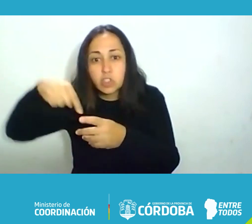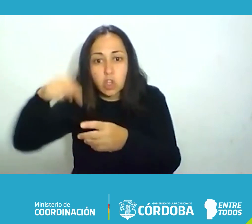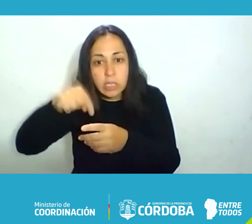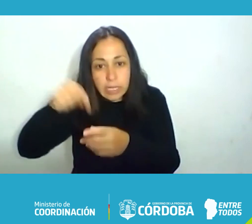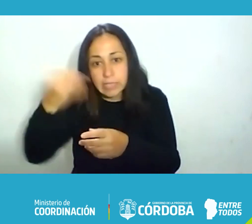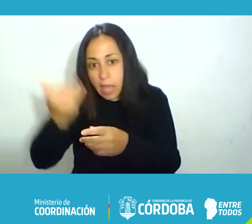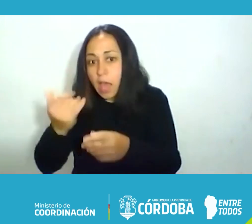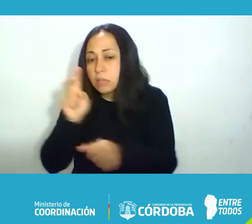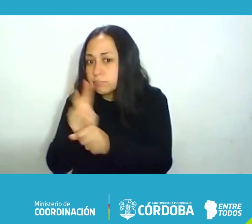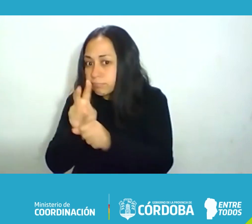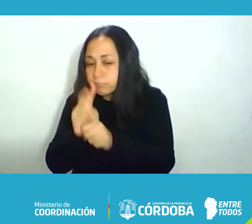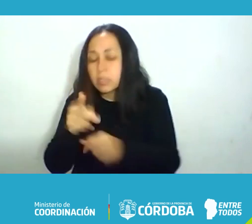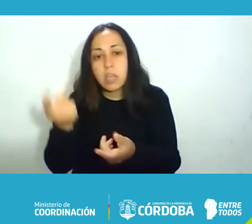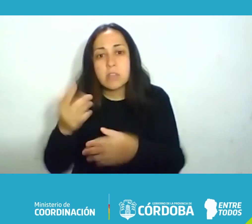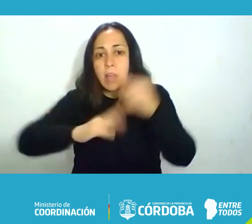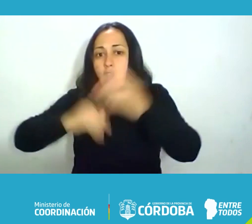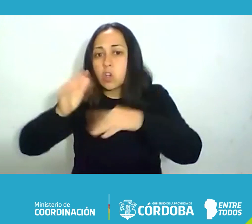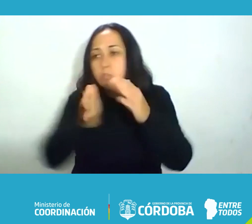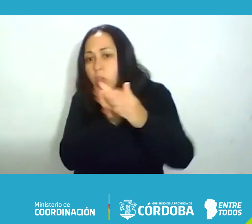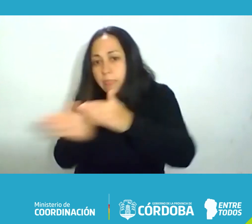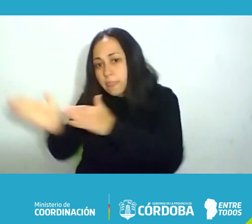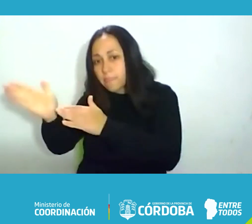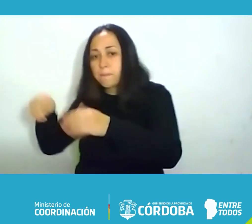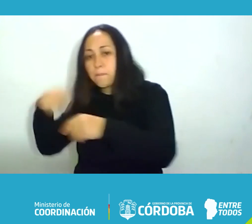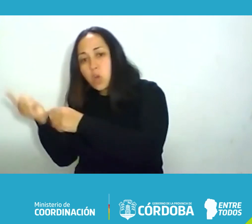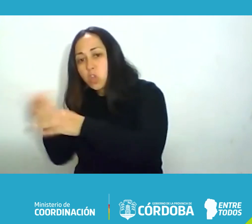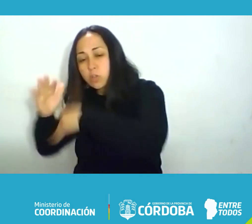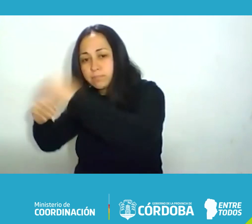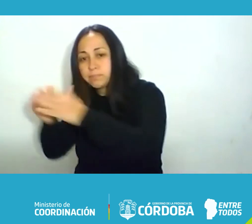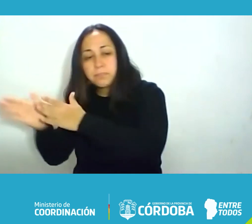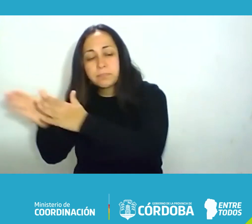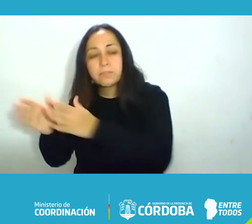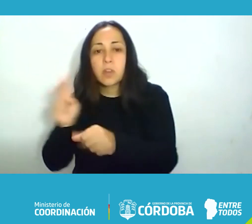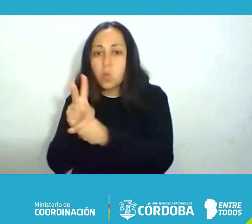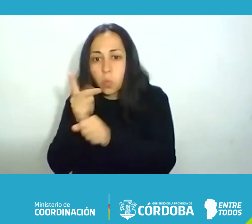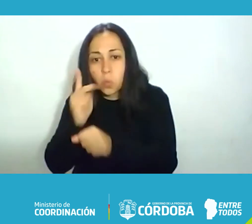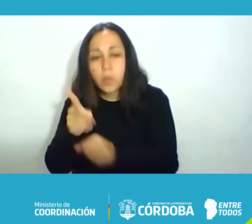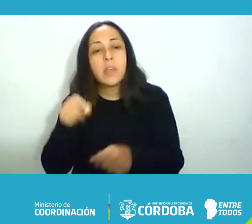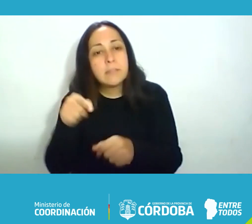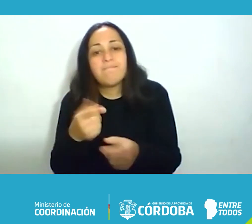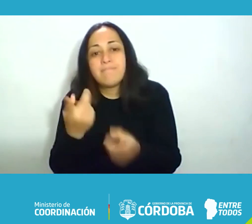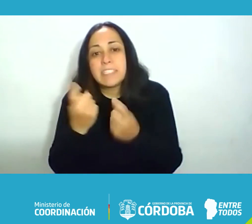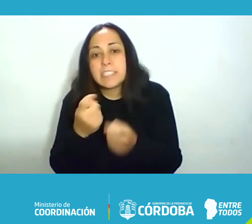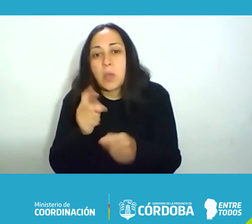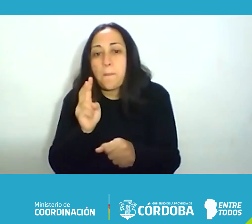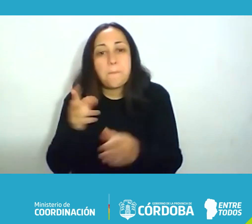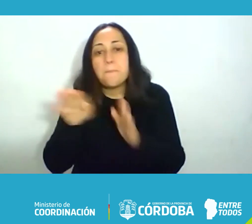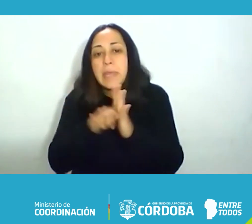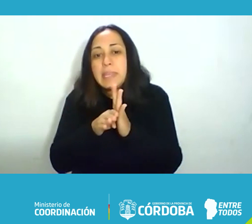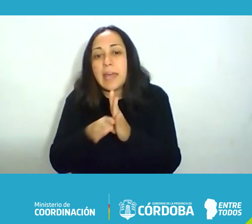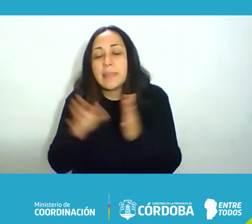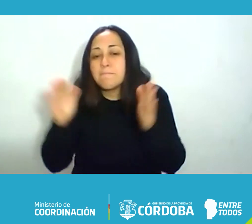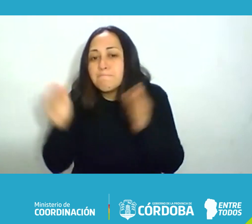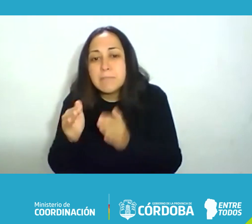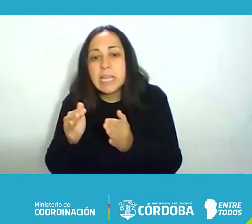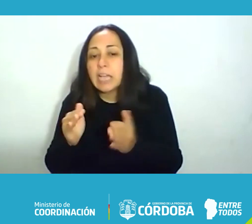las afectaciones se dará en la construcción, se tendrán que hacer desvíos pertinentes. Cada uno de los impactos expresa requiere una medida de mitigación.